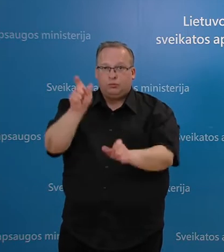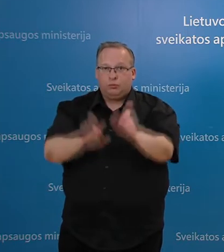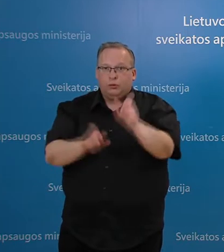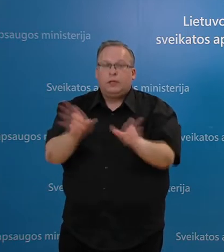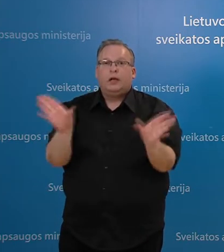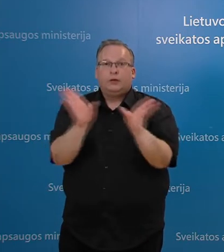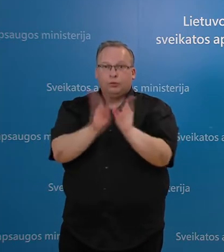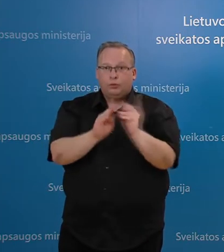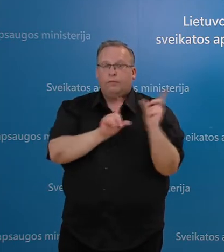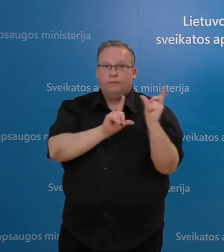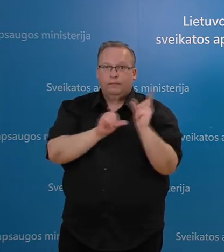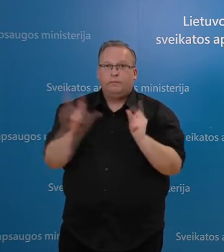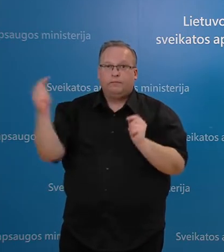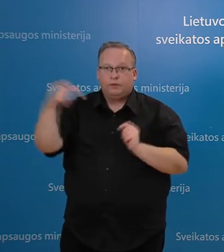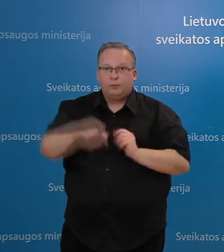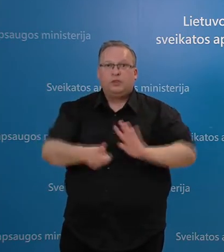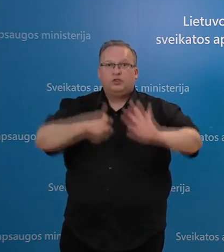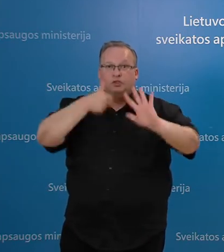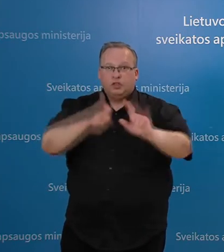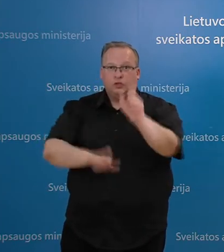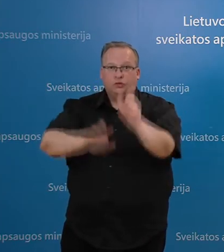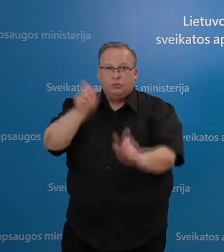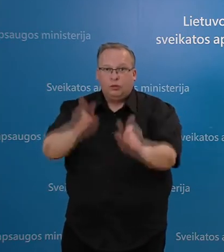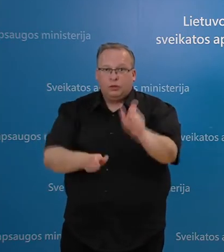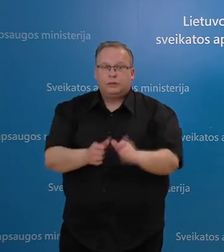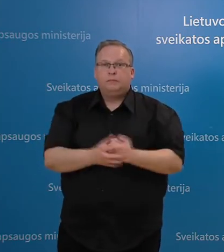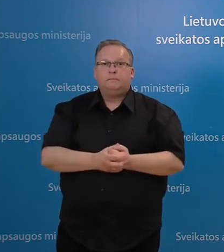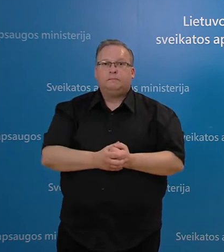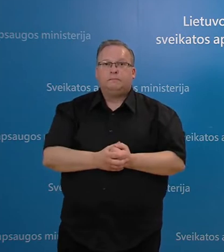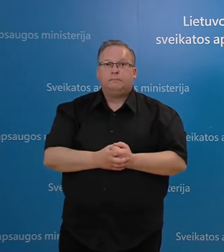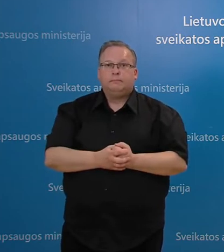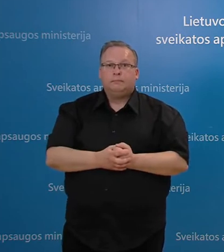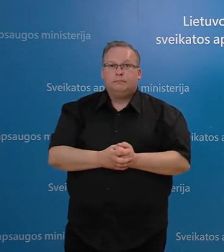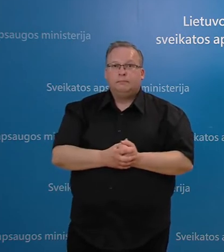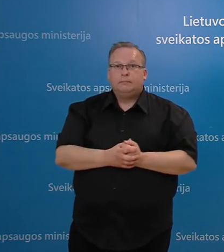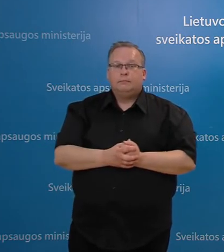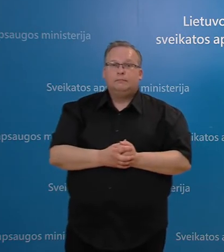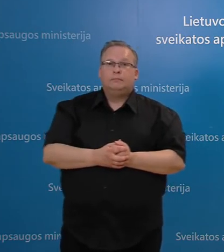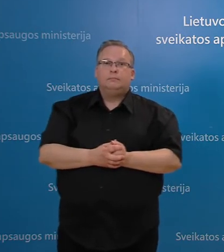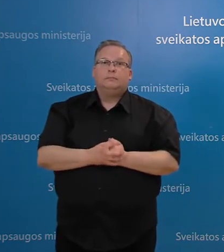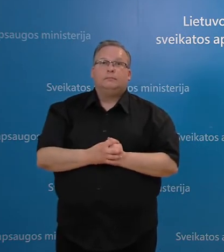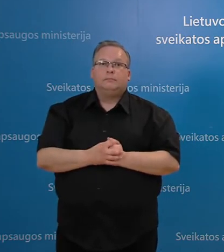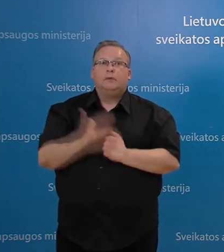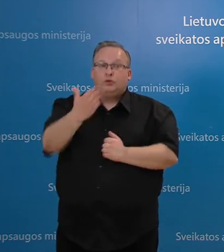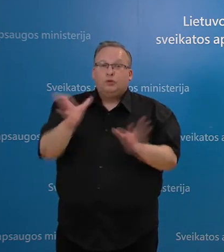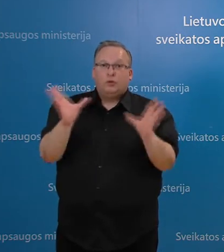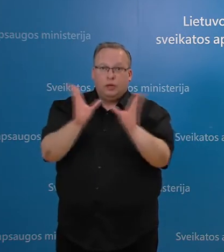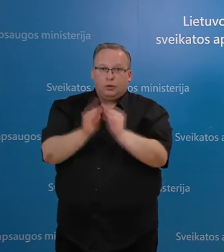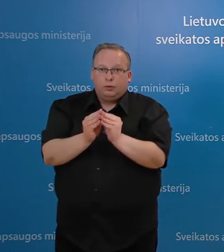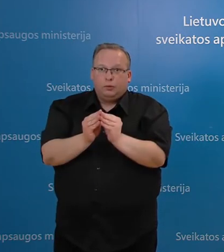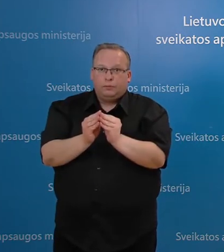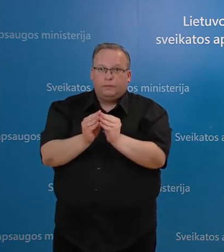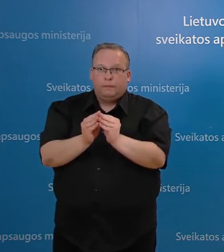kartu, iš Jungtinės karalystės atvyko 6 asmenys. Ir iš tų kartu keliavusių 2